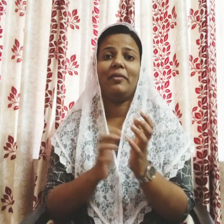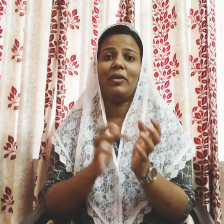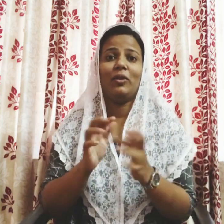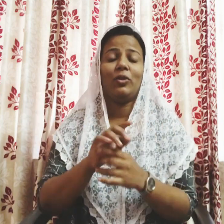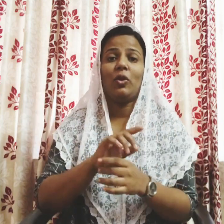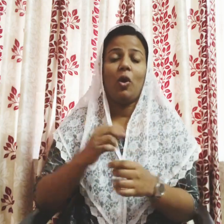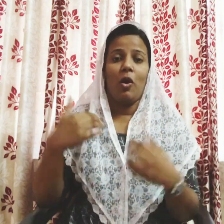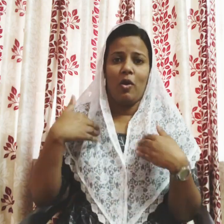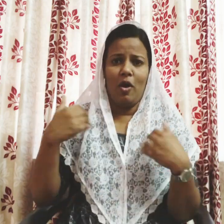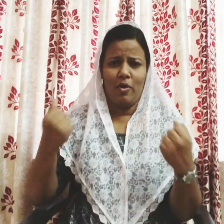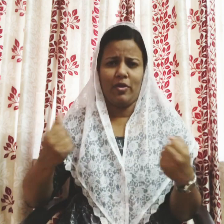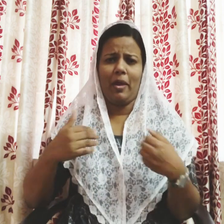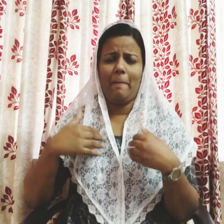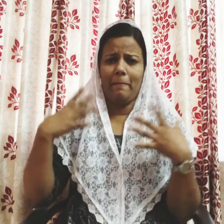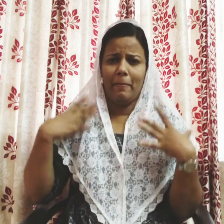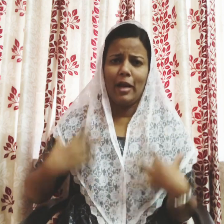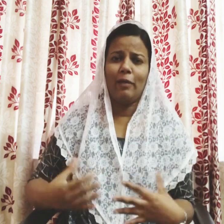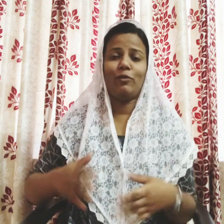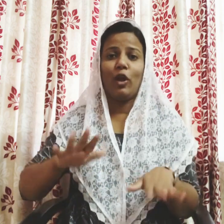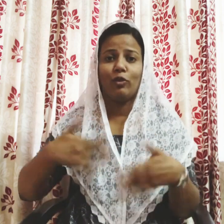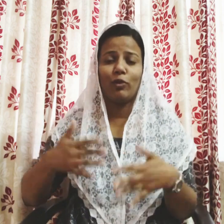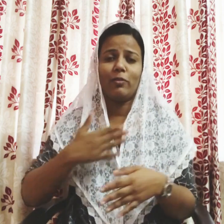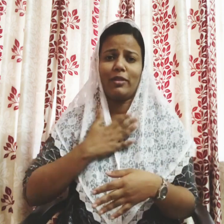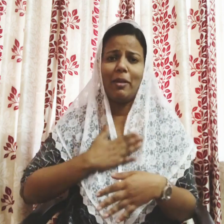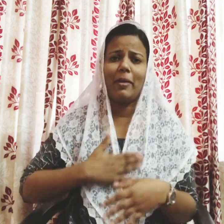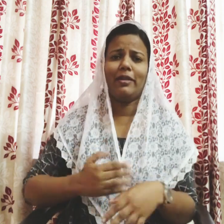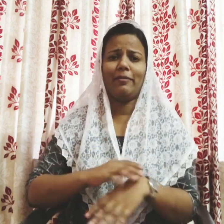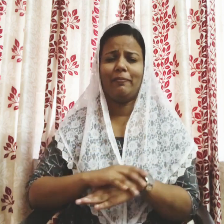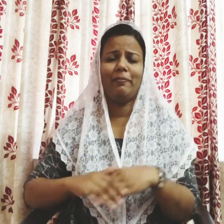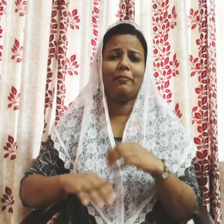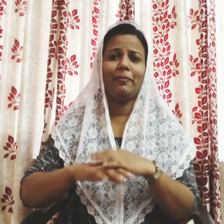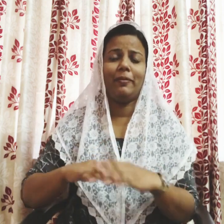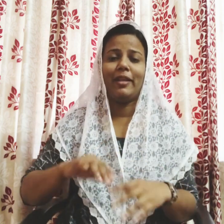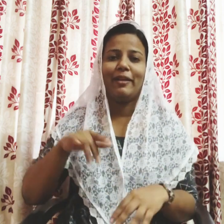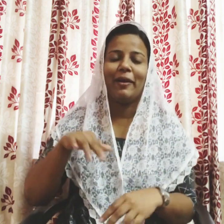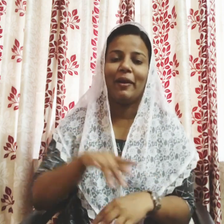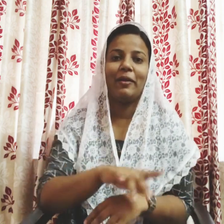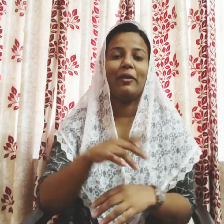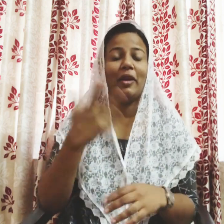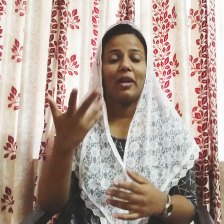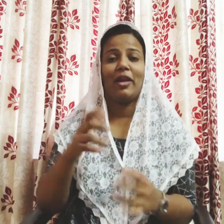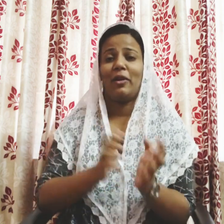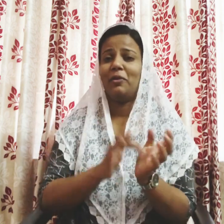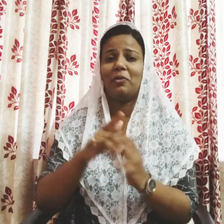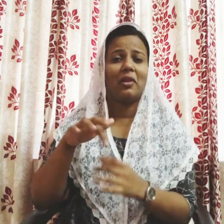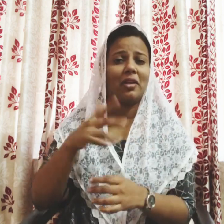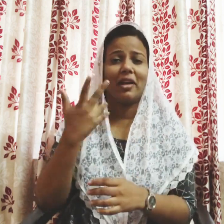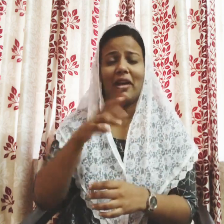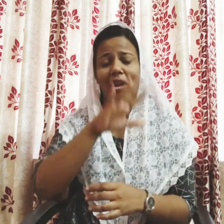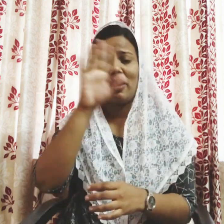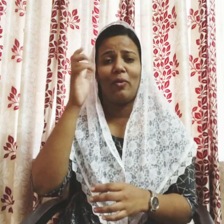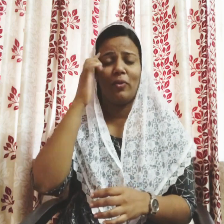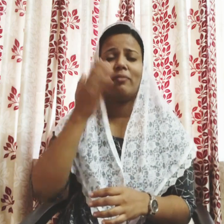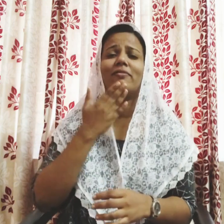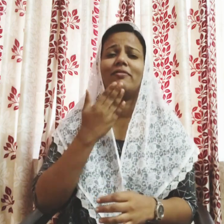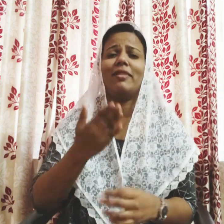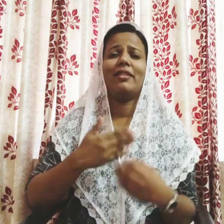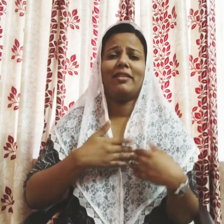കർത്താവ് ആരോഗ്യം തന്ന്, ആയുസ് തന്ന്, സന്തോഷം തന്ന്, സമാധാനം തന്ന്, പുലർത്തുന്ന വിധങ്ങൾ ഓർക്കുമ്പോൾ നന്ദിയോടെ, നന്ദിയോടെ,